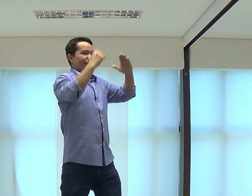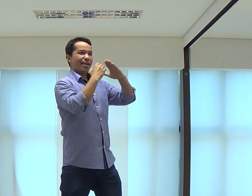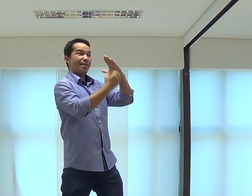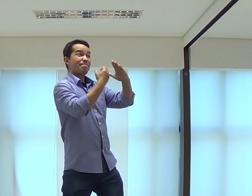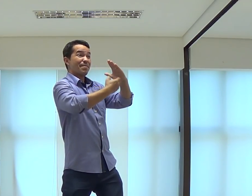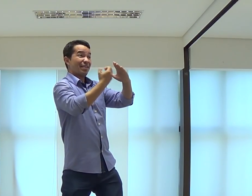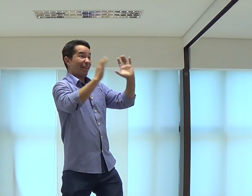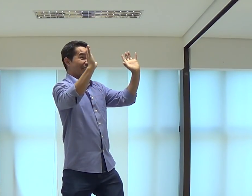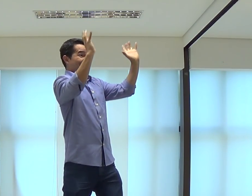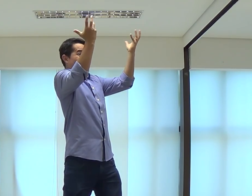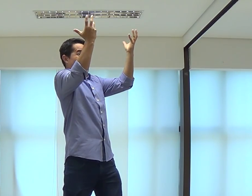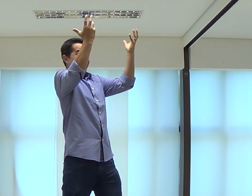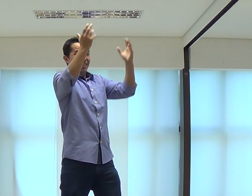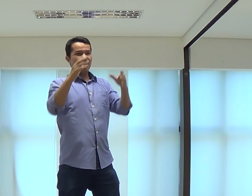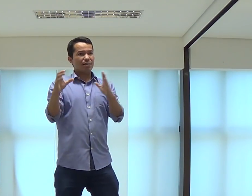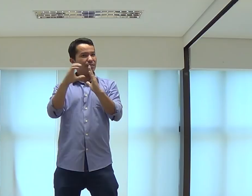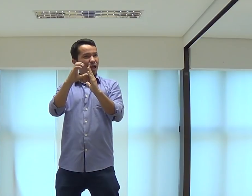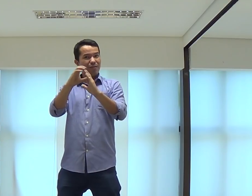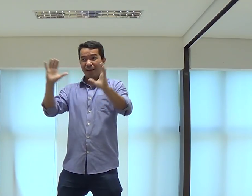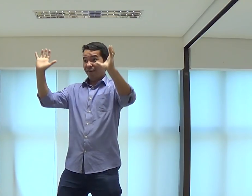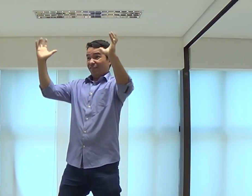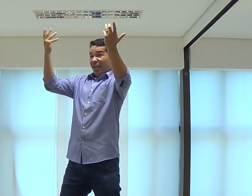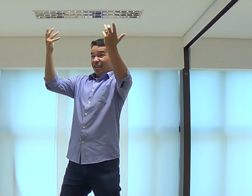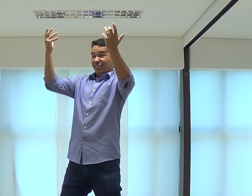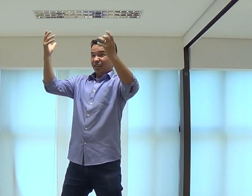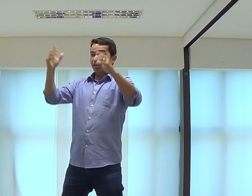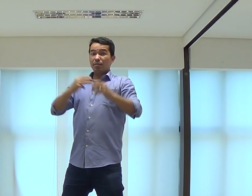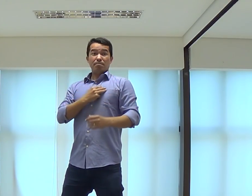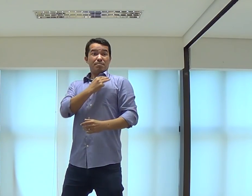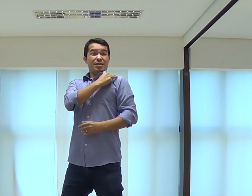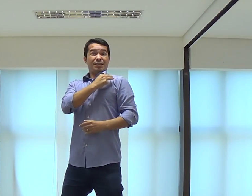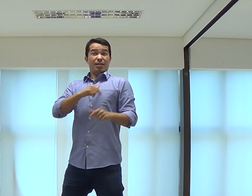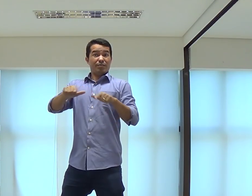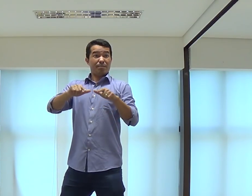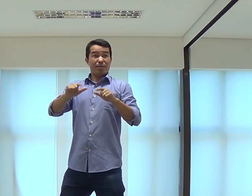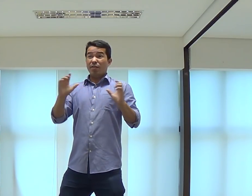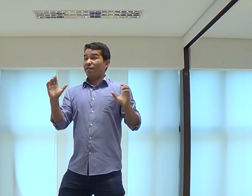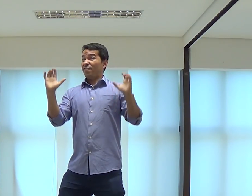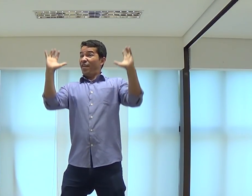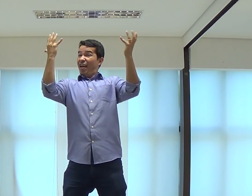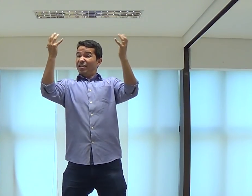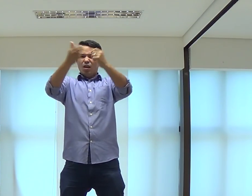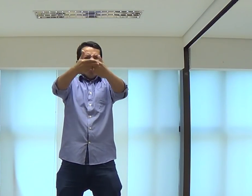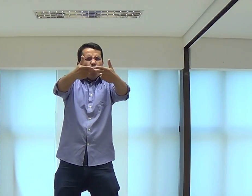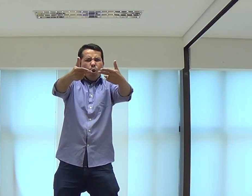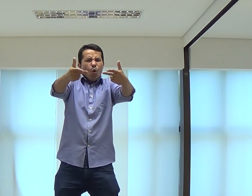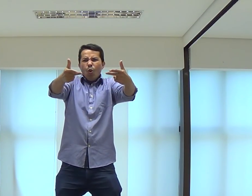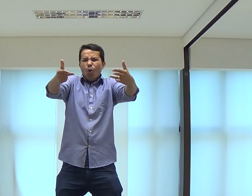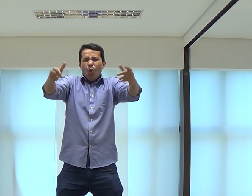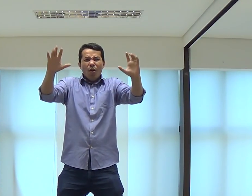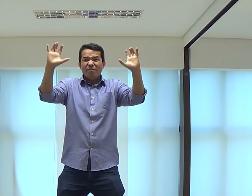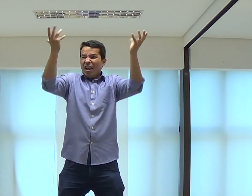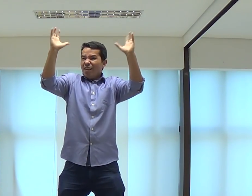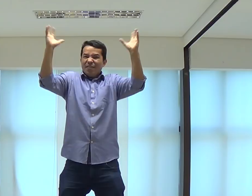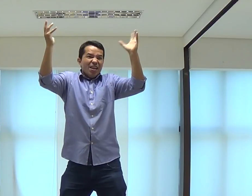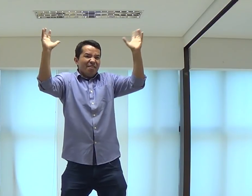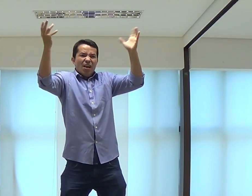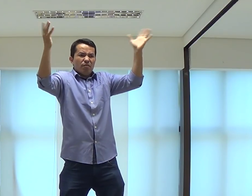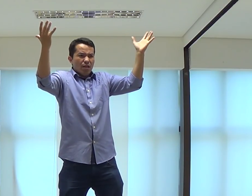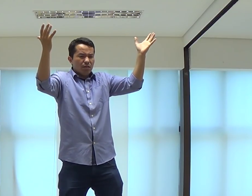festas, né? Ah, tem a festa na empresa. Ah, tem a festa na célula. Ah, tem a festa no ministério. Tem um monte de festa,